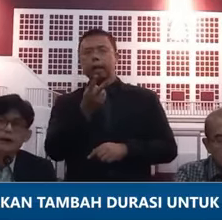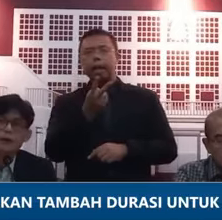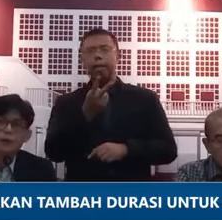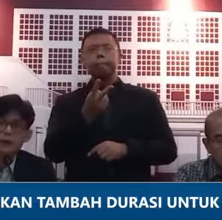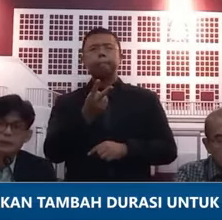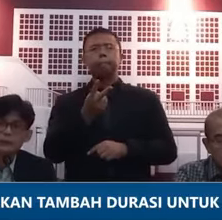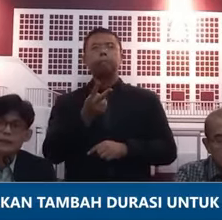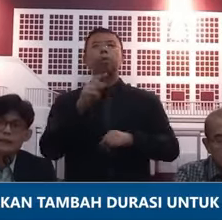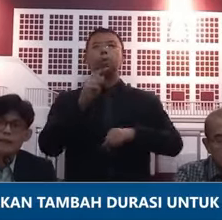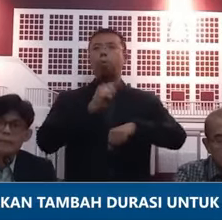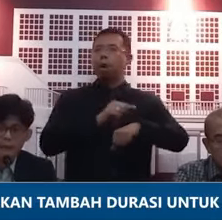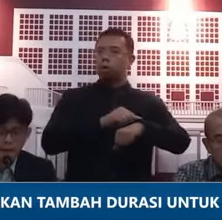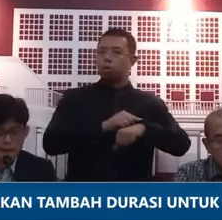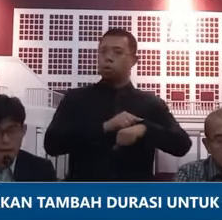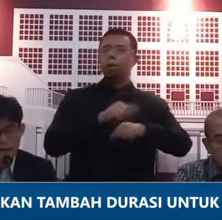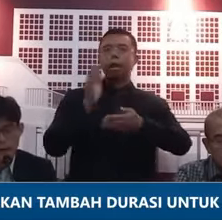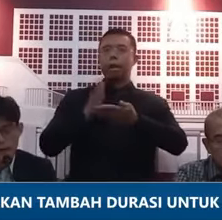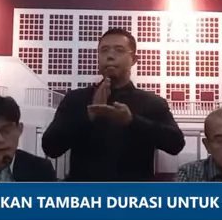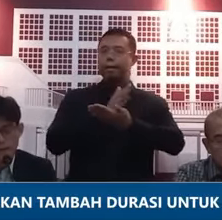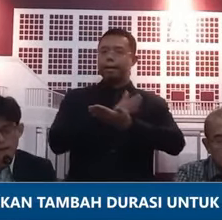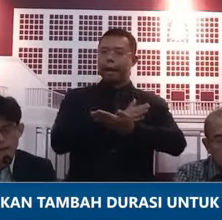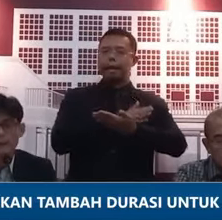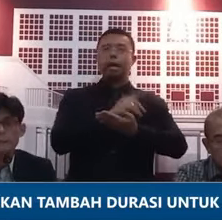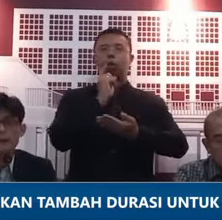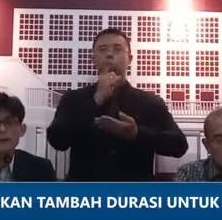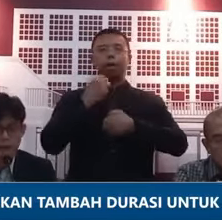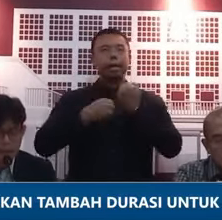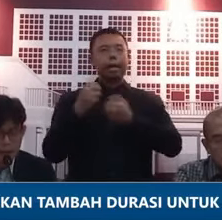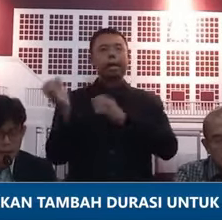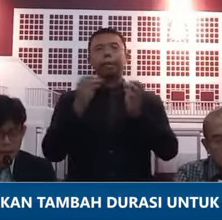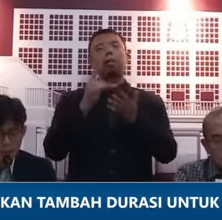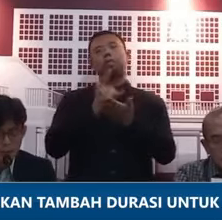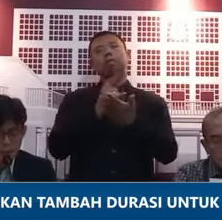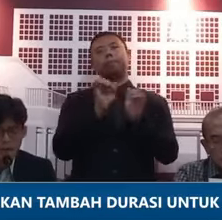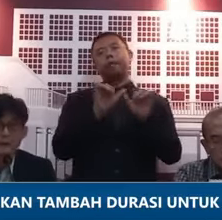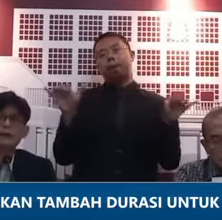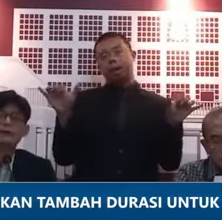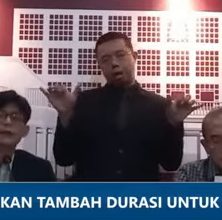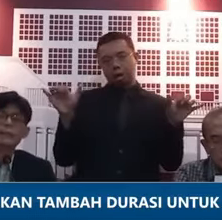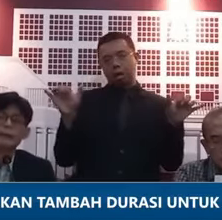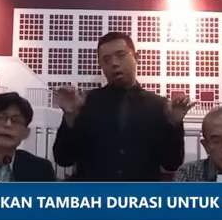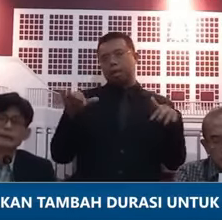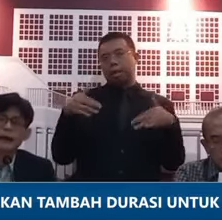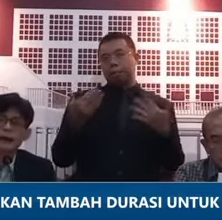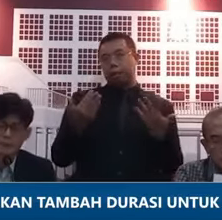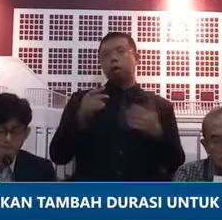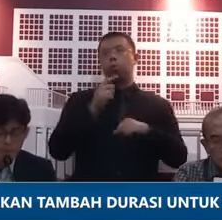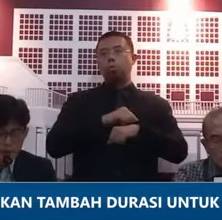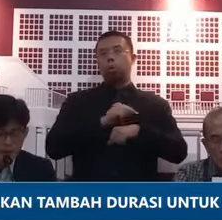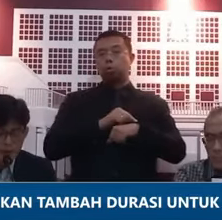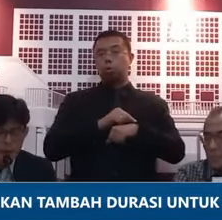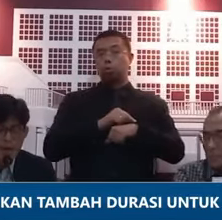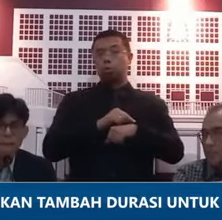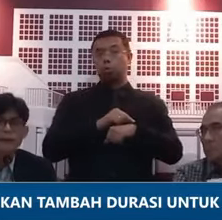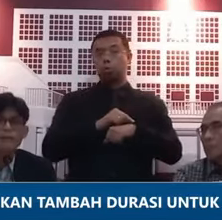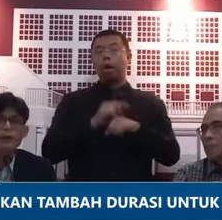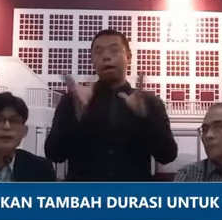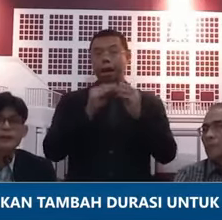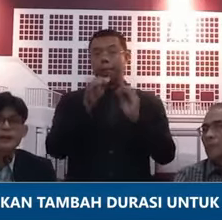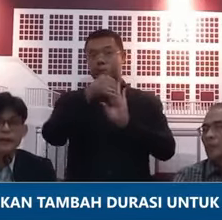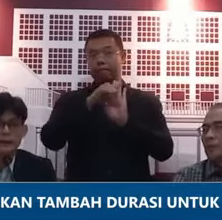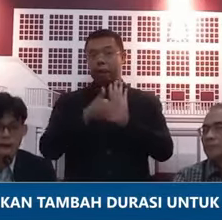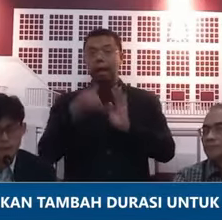kandidat dan KPU RI. Pasalnya, ada kebutuhan dari para kandidat untuk menyampaikan visi-misi dan program kerja. Durasi selama